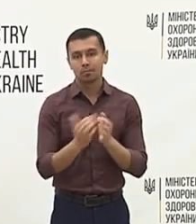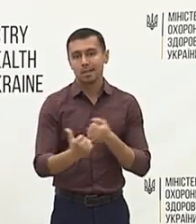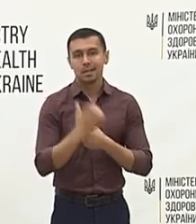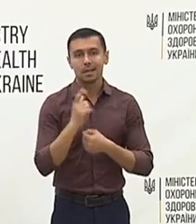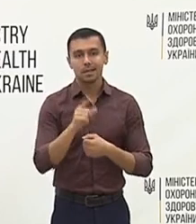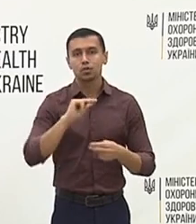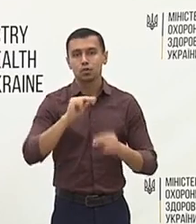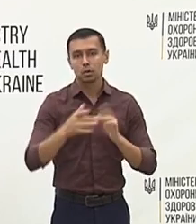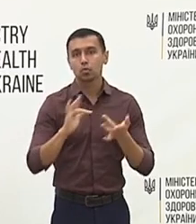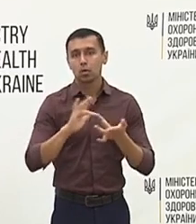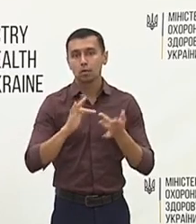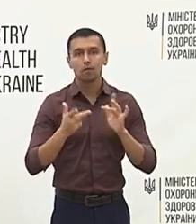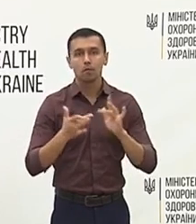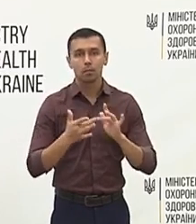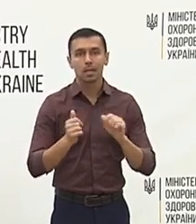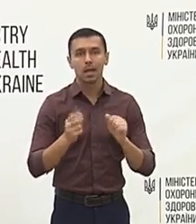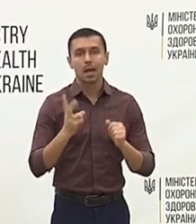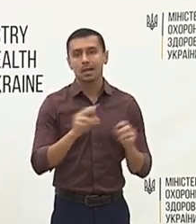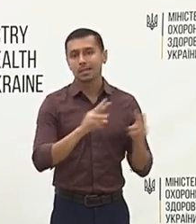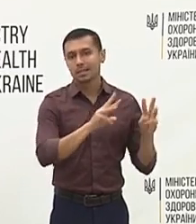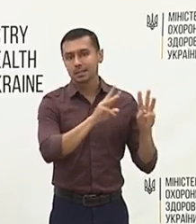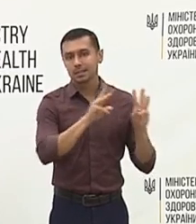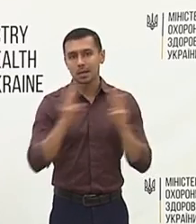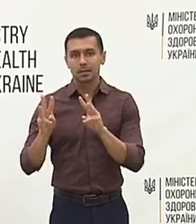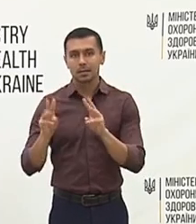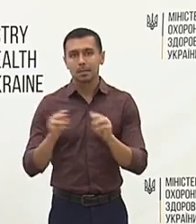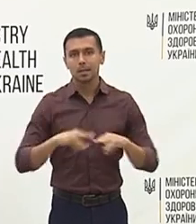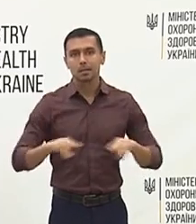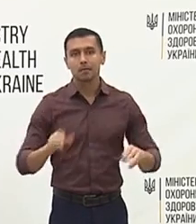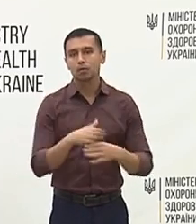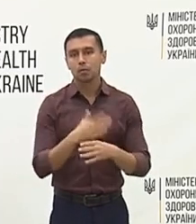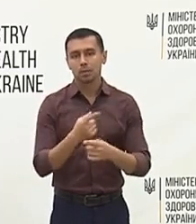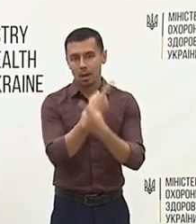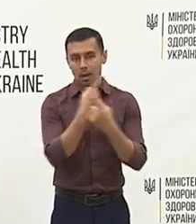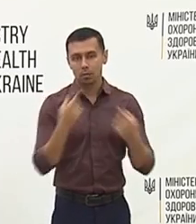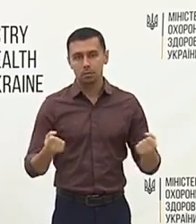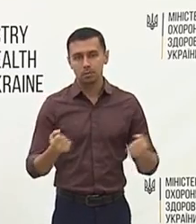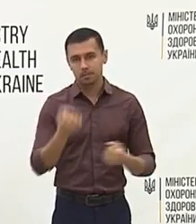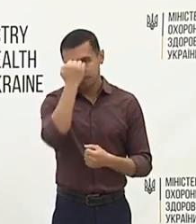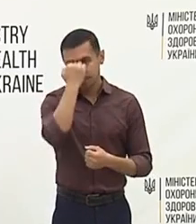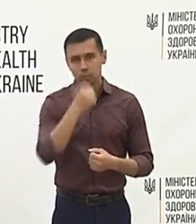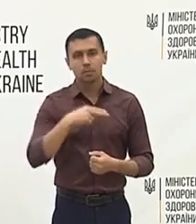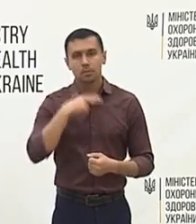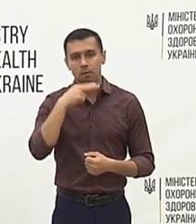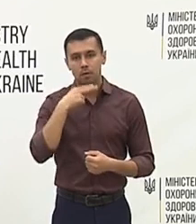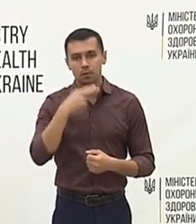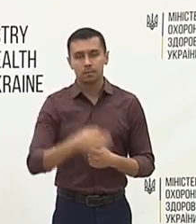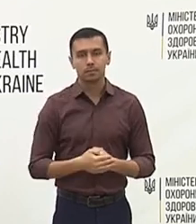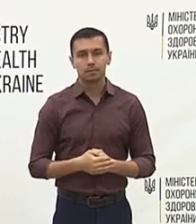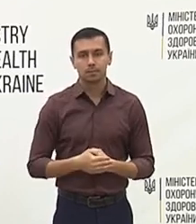надсилати їх через Google форму на сайті міністерства в рубриці «Анонс». Дякую.